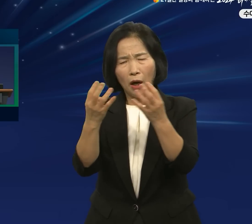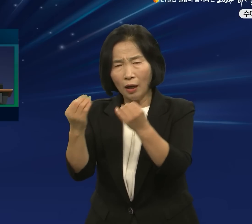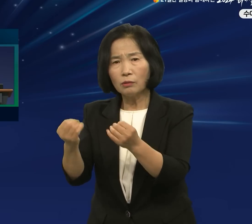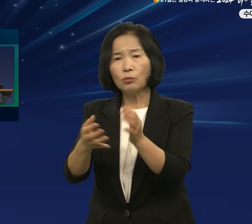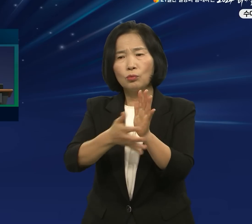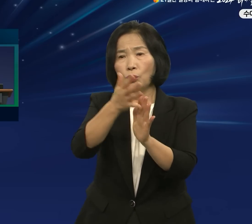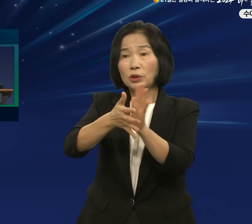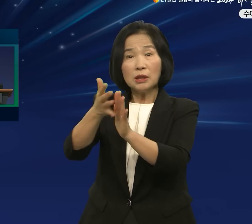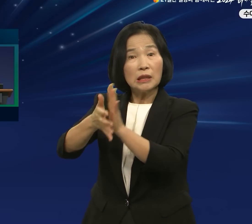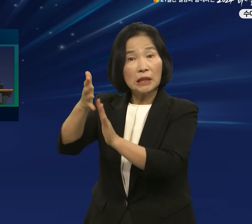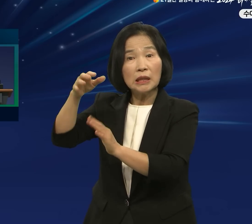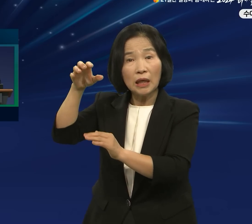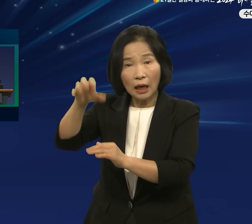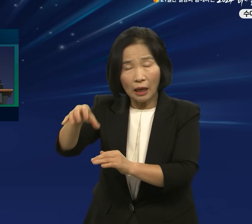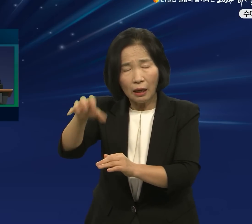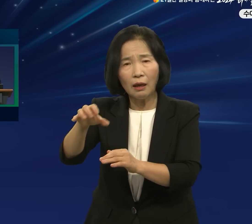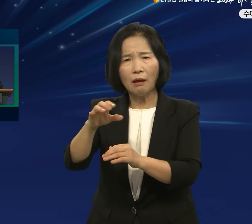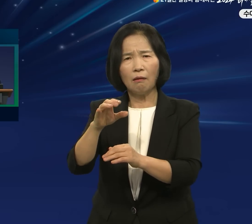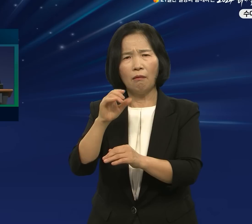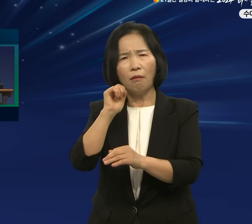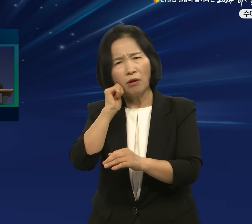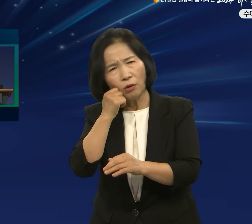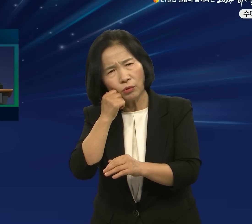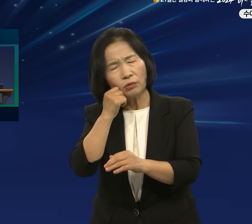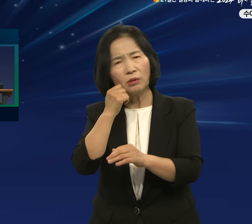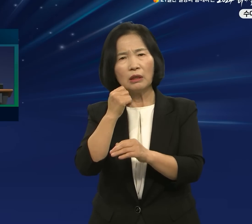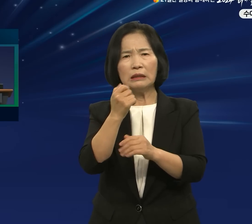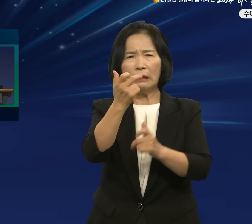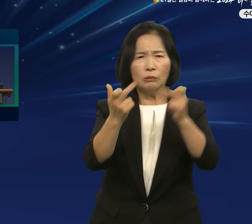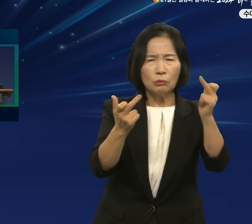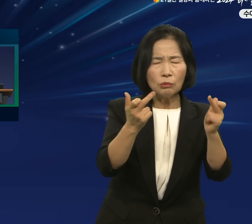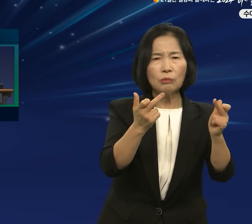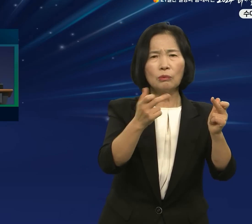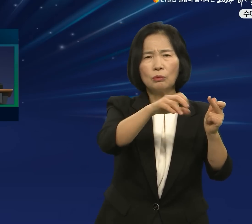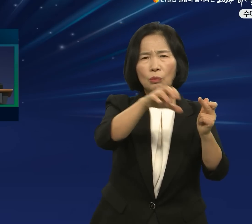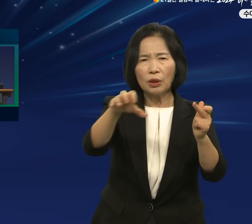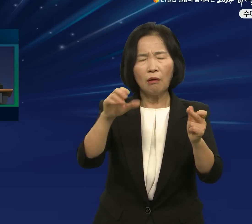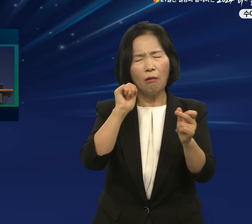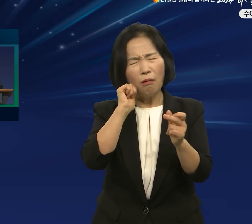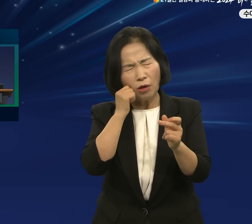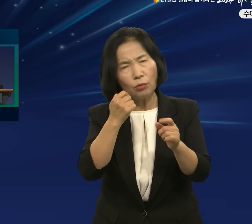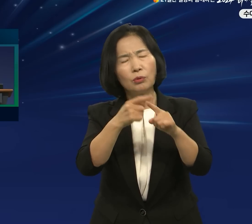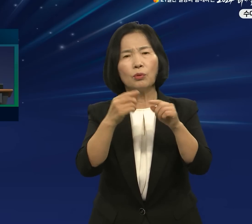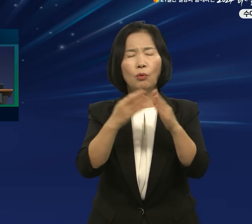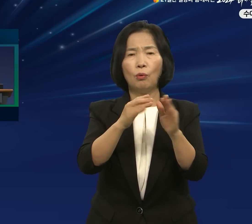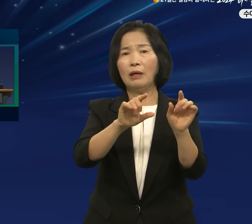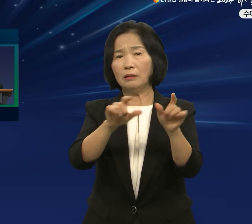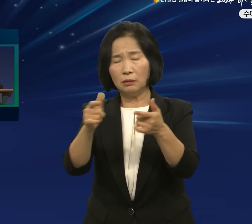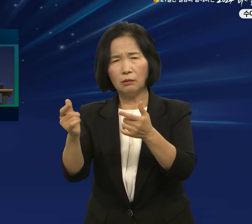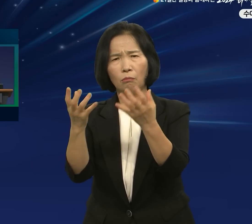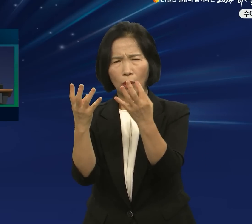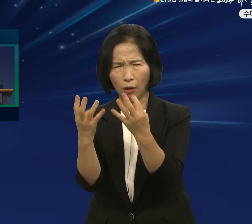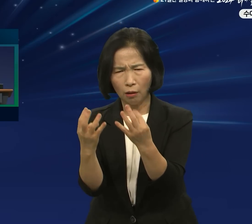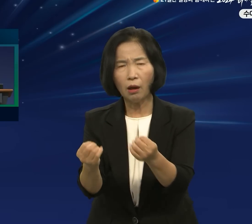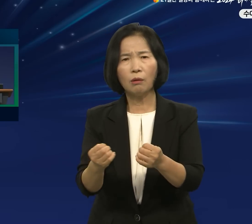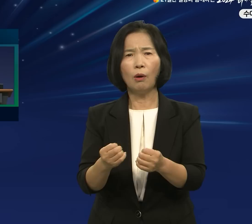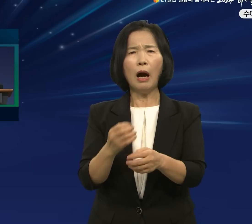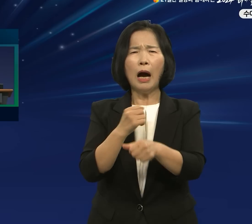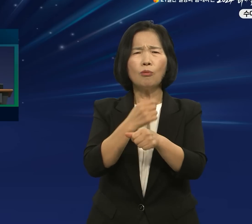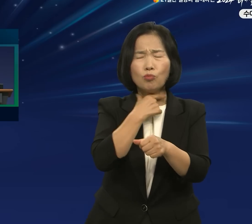개척교회 그리고 농어산촌 교회 목회자들이 뭘 하려고 해도 할 것이